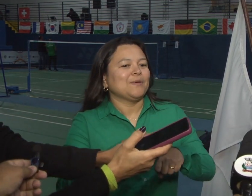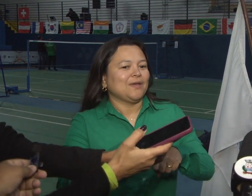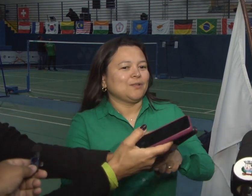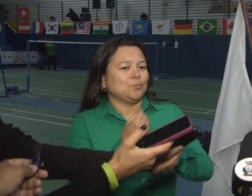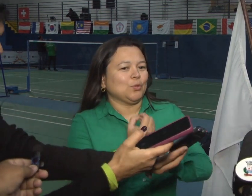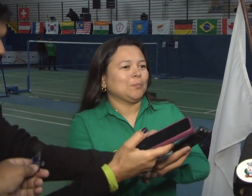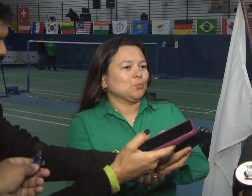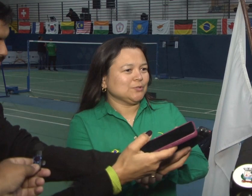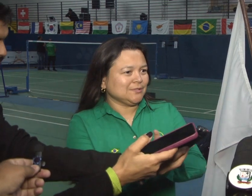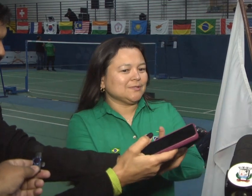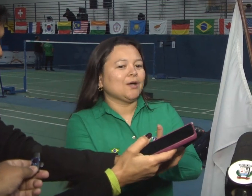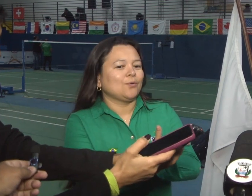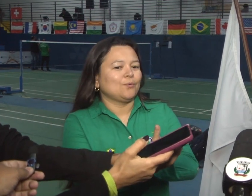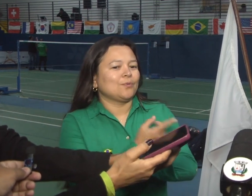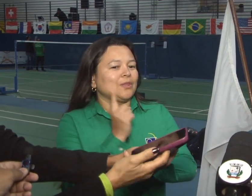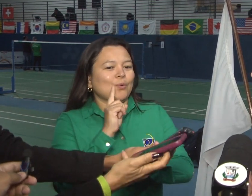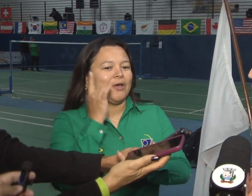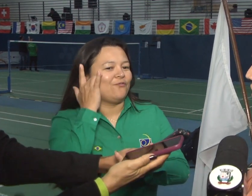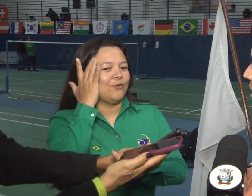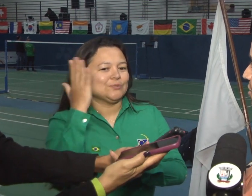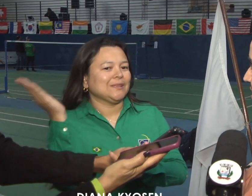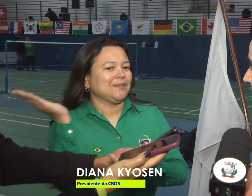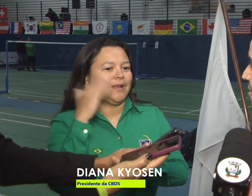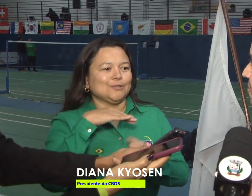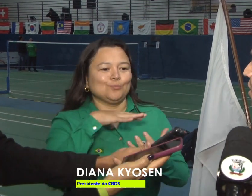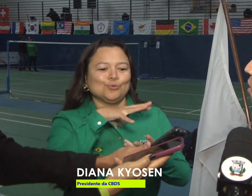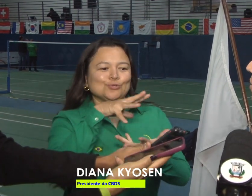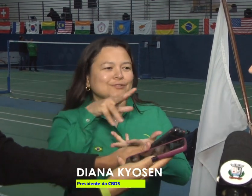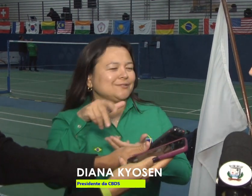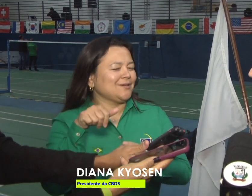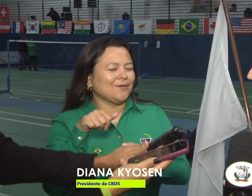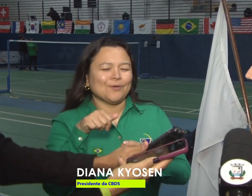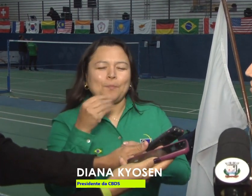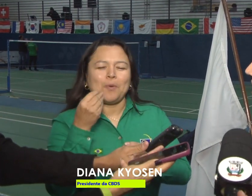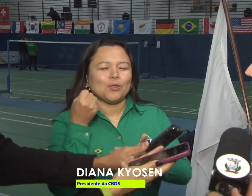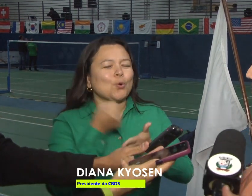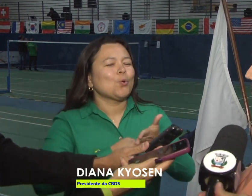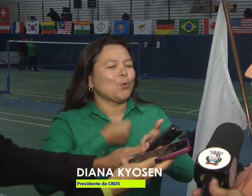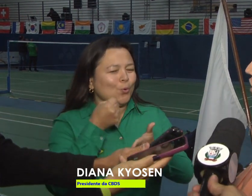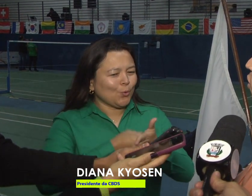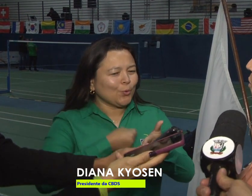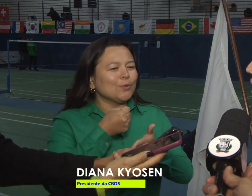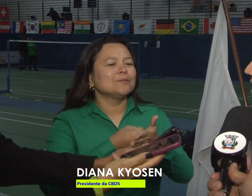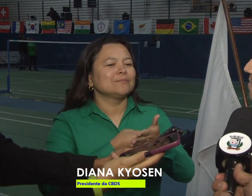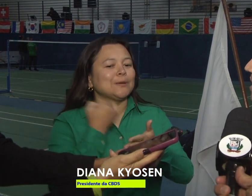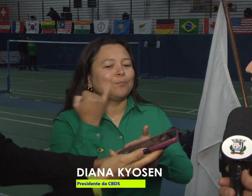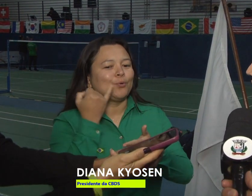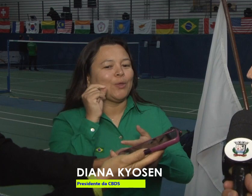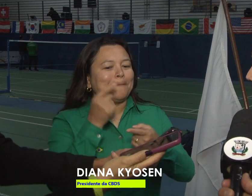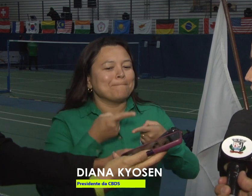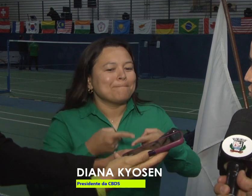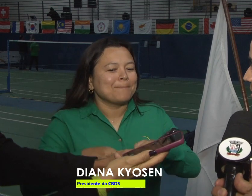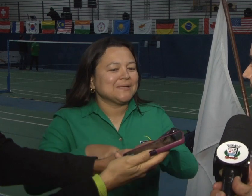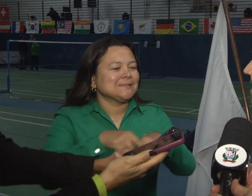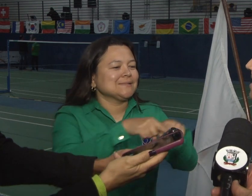Atualmente, eu estou num momento de muita emoção, pois não foi fácil trazer um evento como esse para a cidade de Parade Minas,